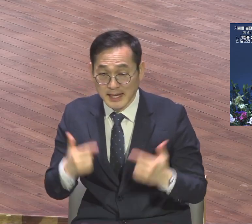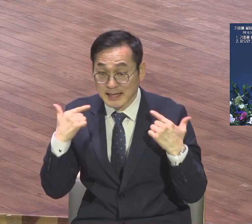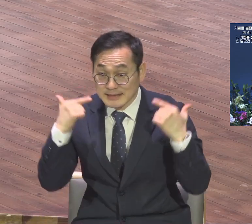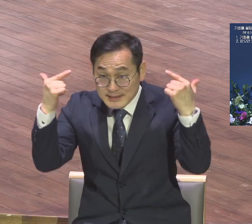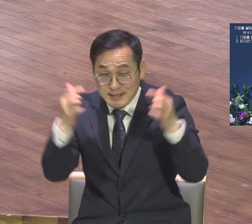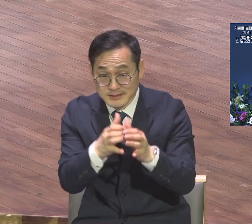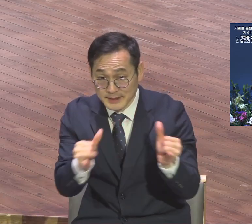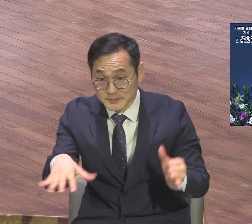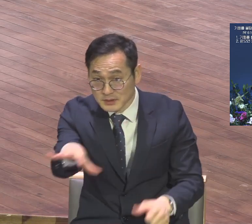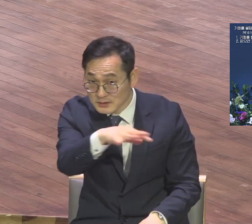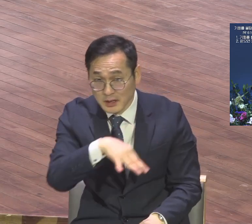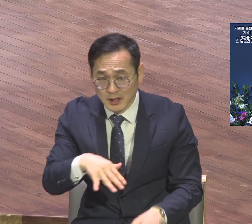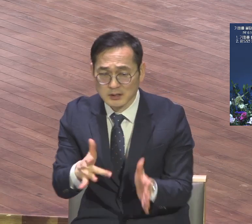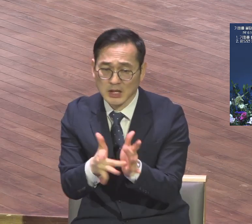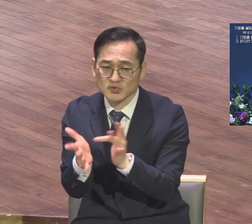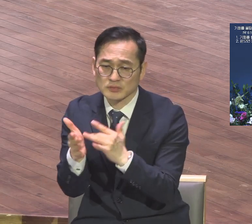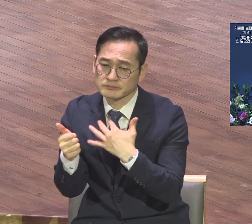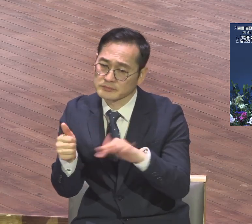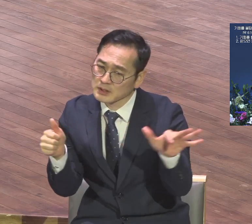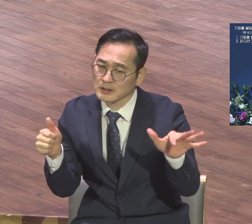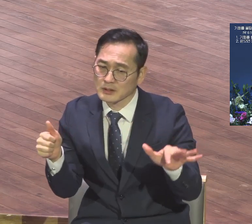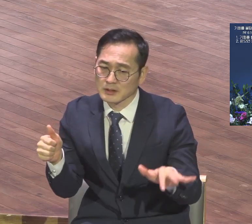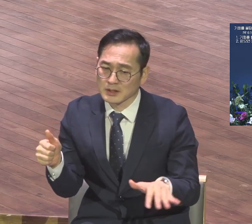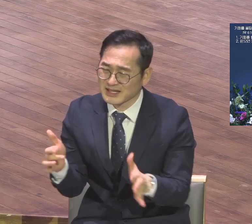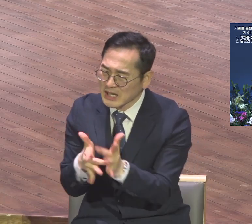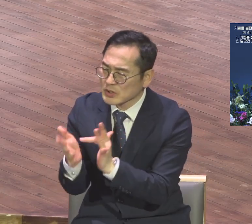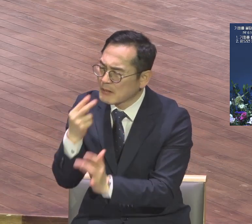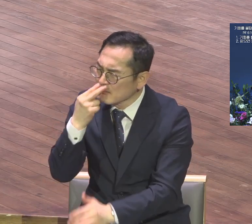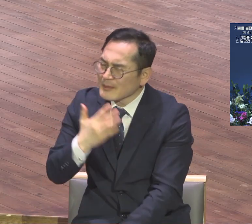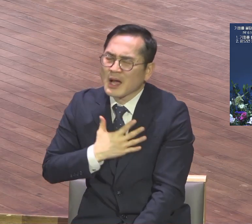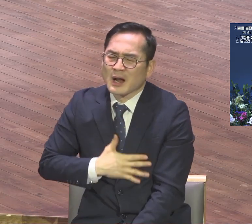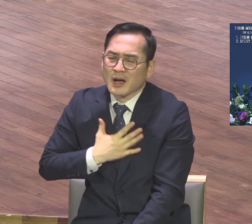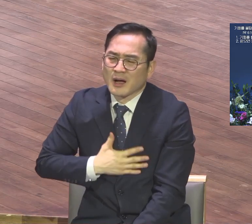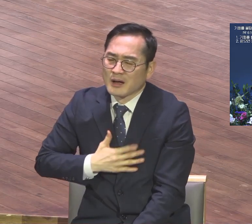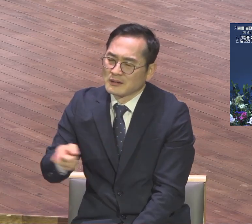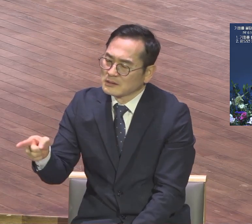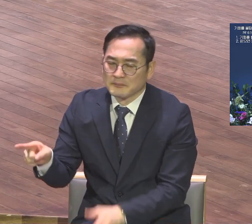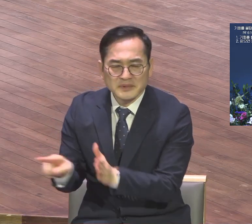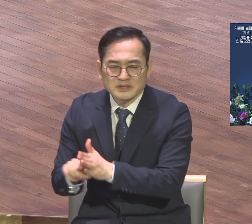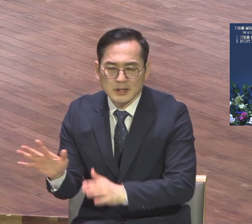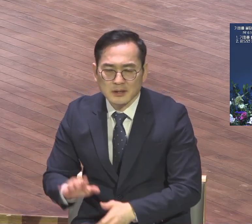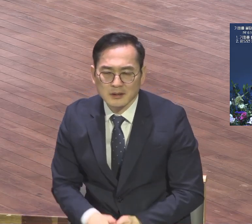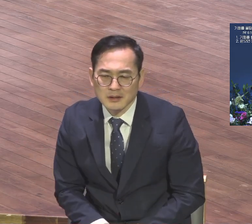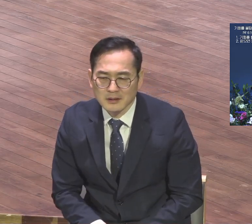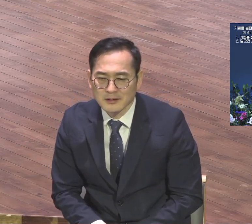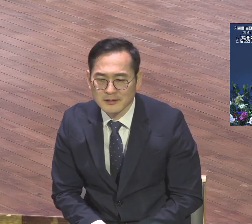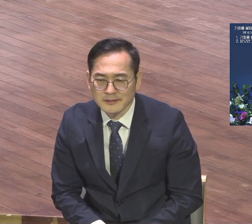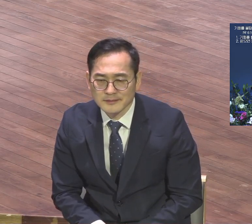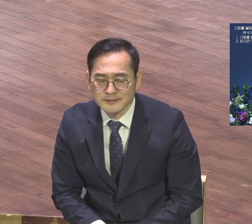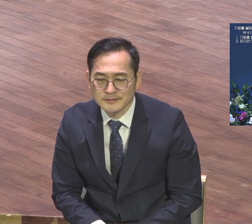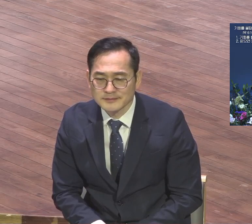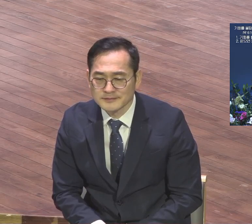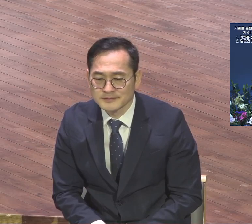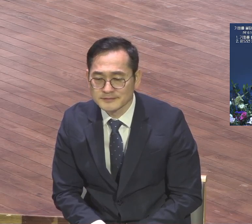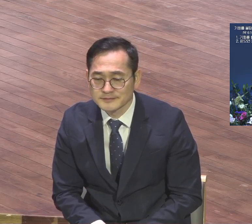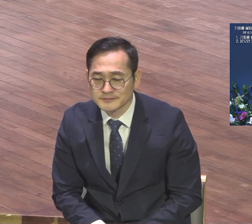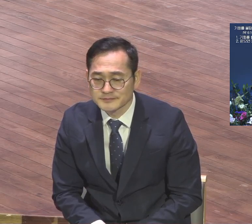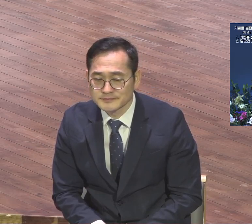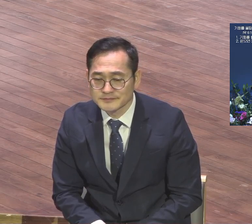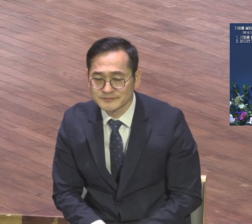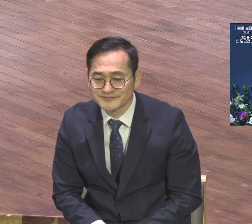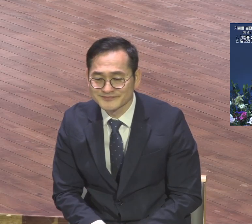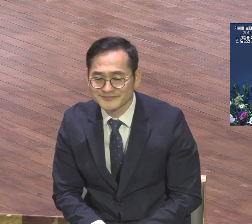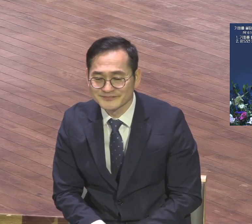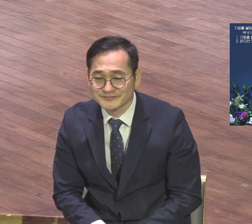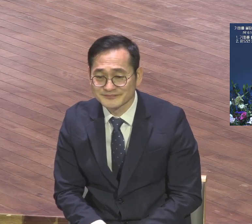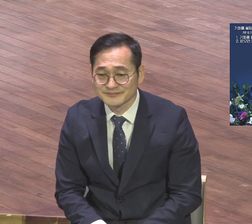믿었어요. 제일 잘 아는데 안 믿었어요. 그런데 주목해야 할 것이 있어요. 이런 가운데서도 소수의